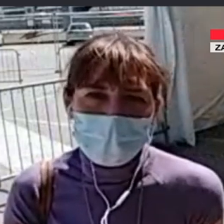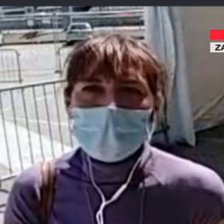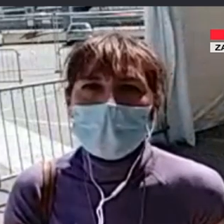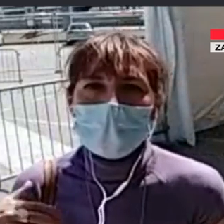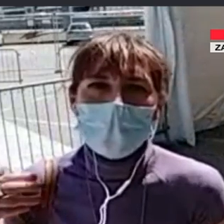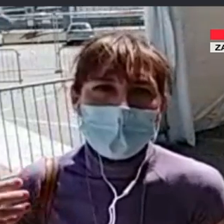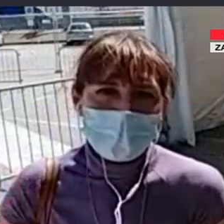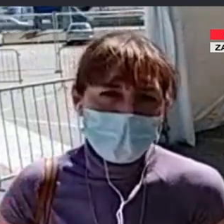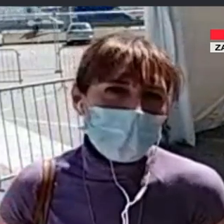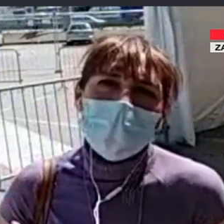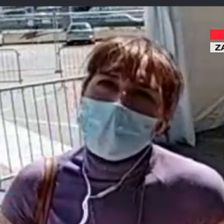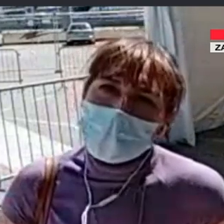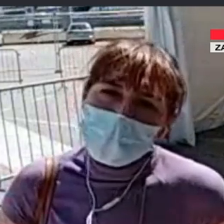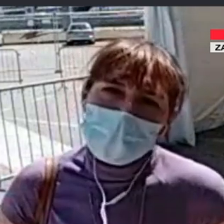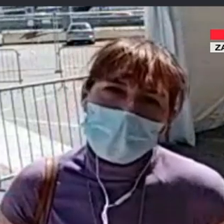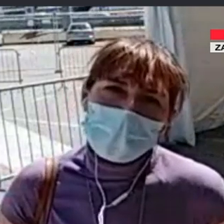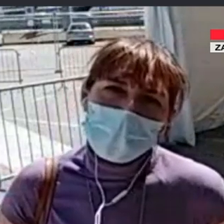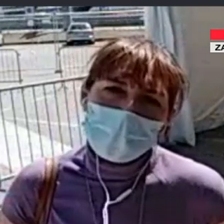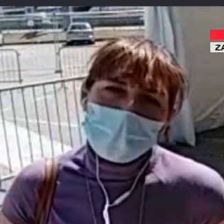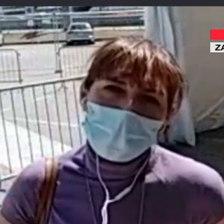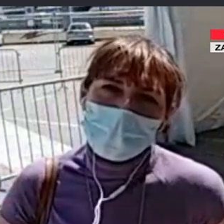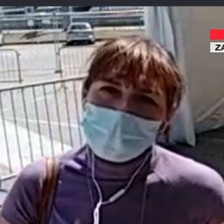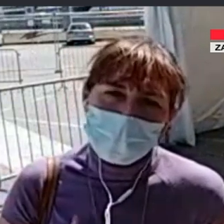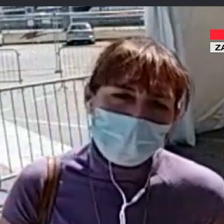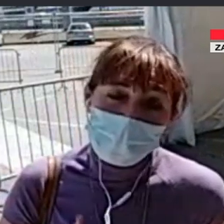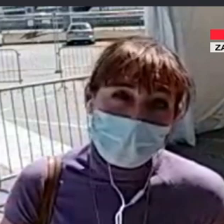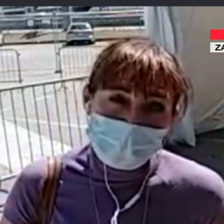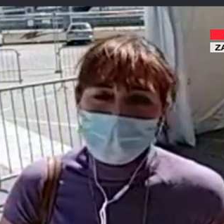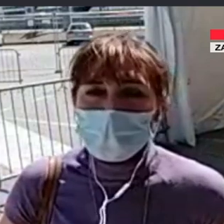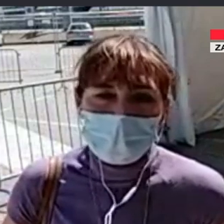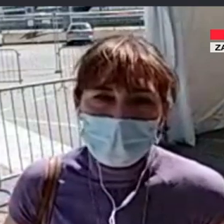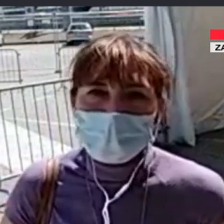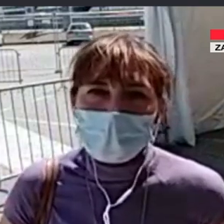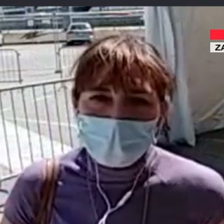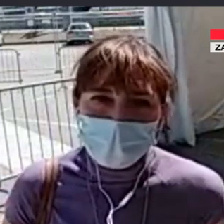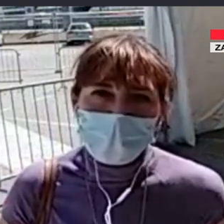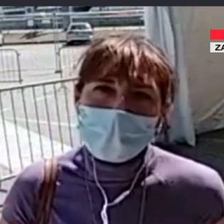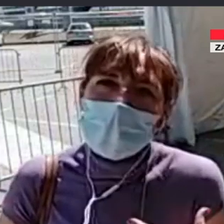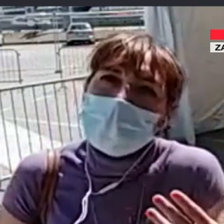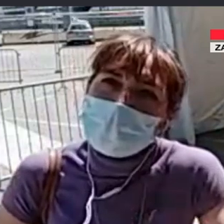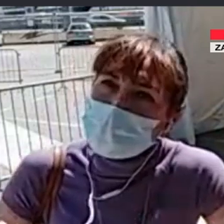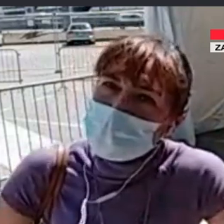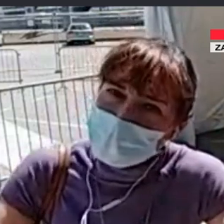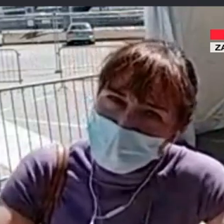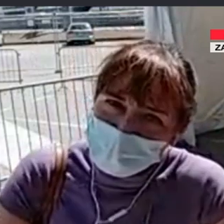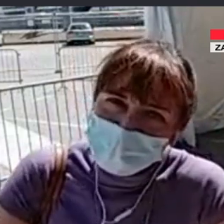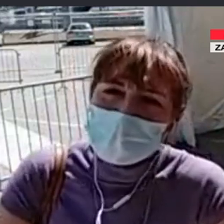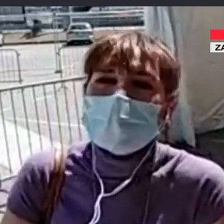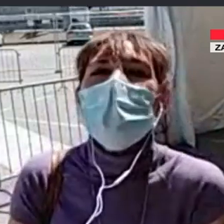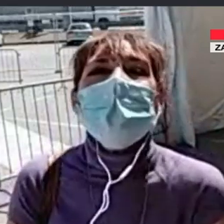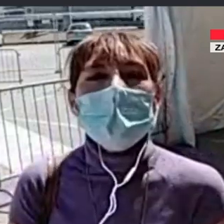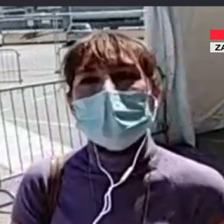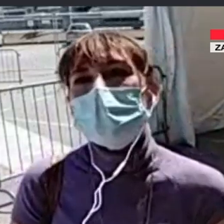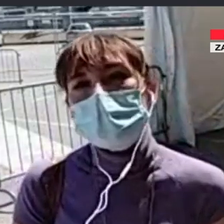pattuglie a piedi, un rinforzo anche dopo dalle, 20, dalle 17 alle 23 di controllo, in modo da accompagnare un po' la gente a